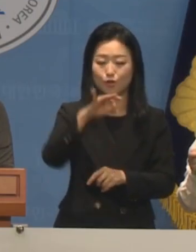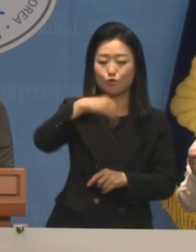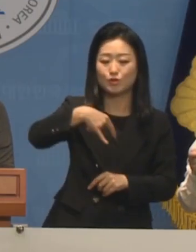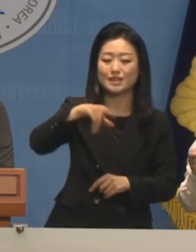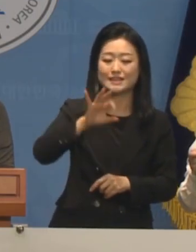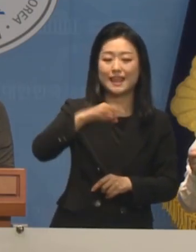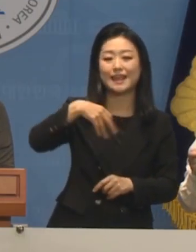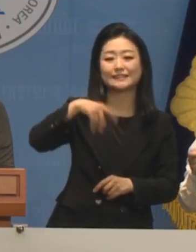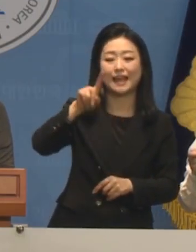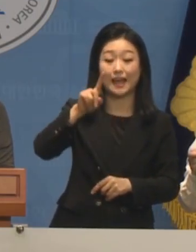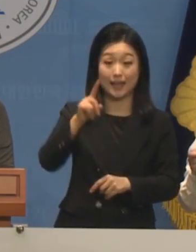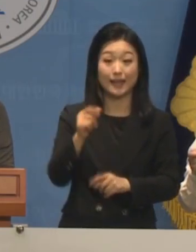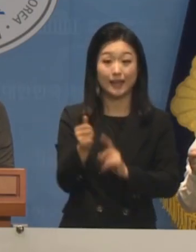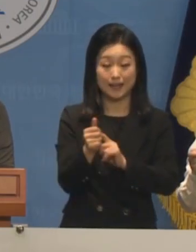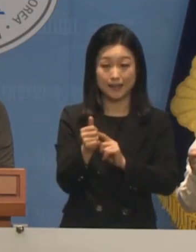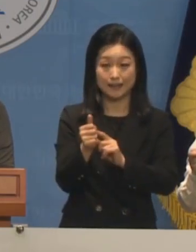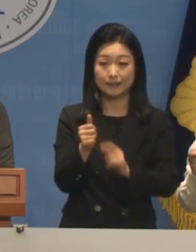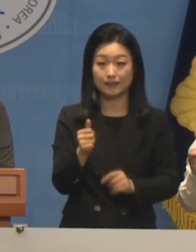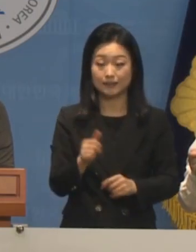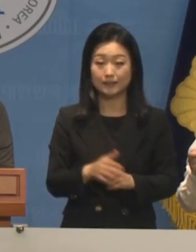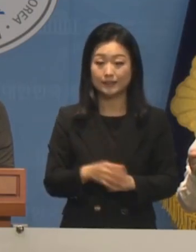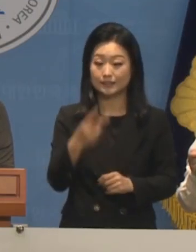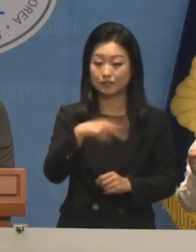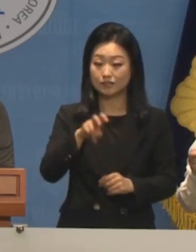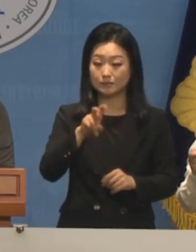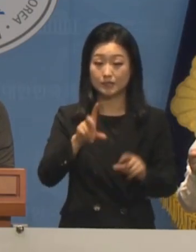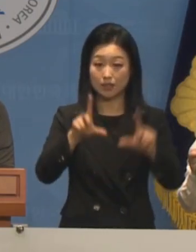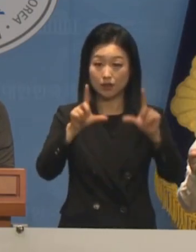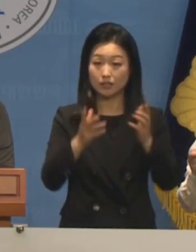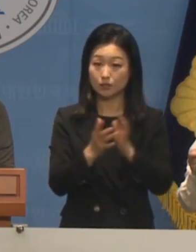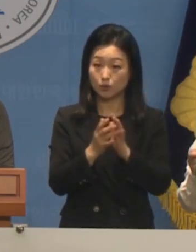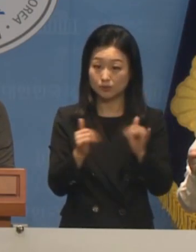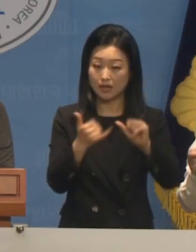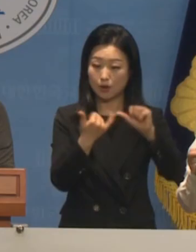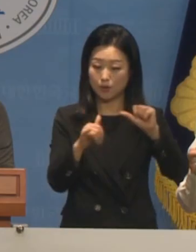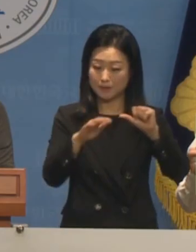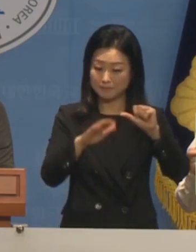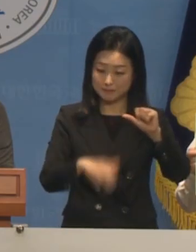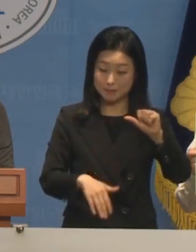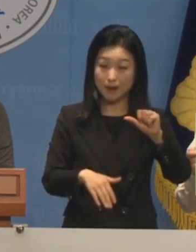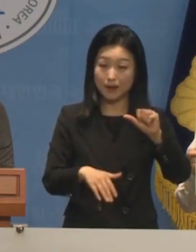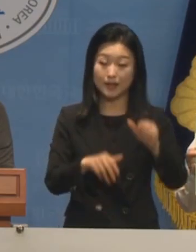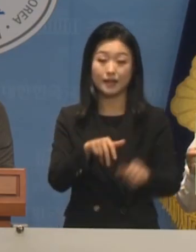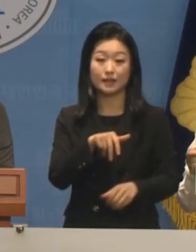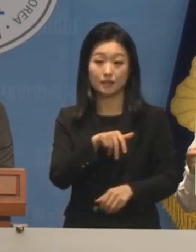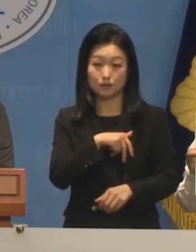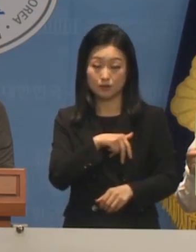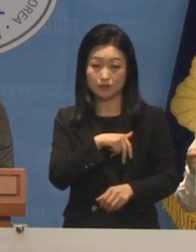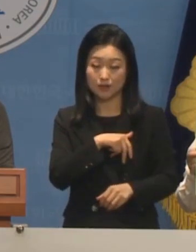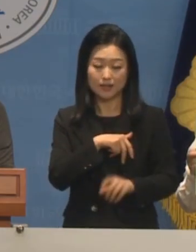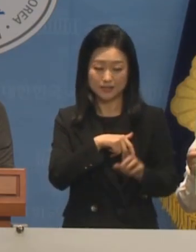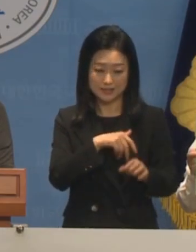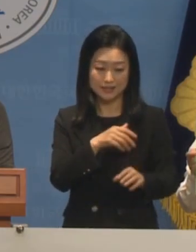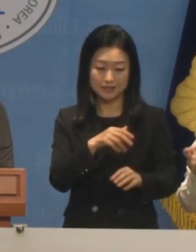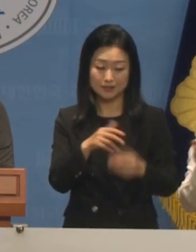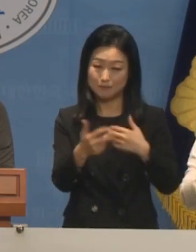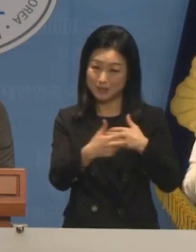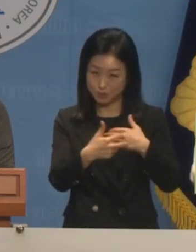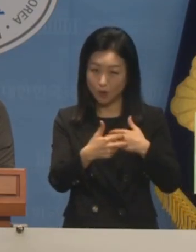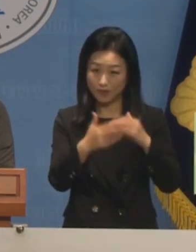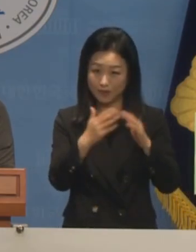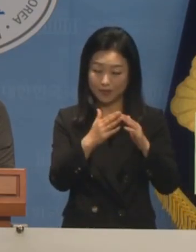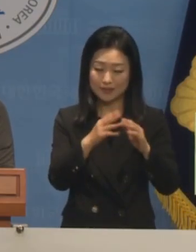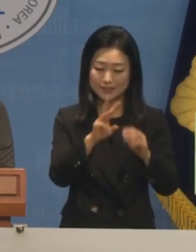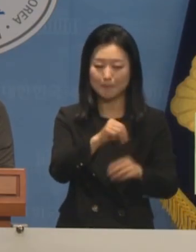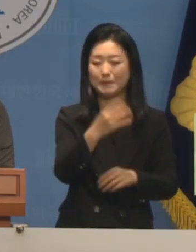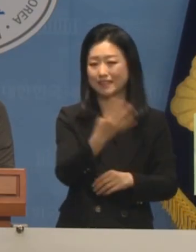통계에 따르면 2022년 근로자 5인미만 규모의 의원은 34,000 여으로 전체